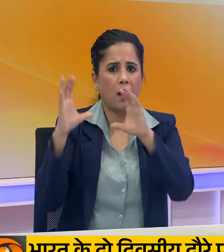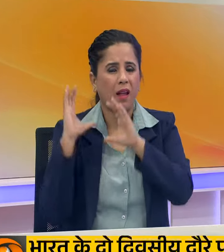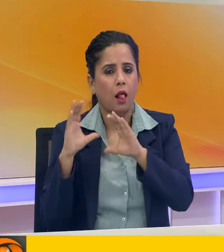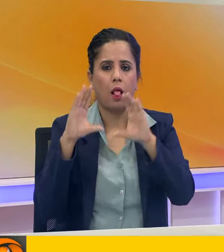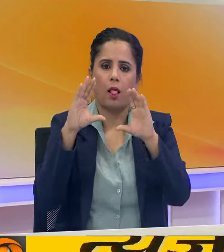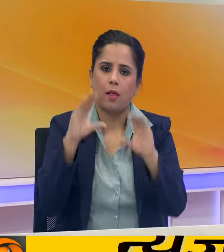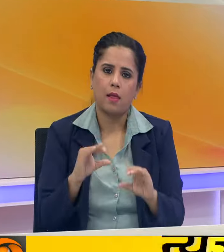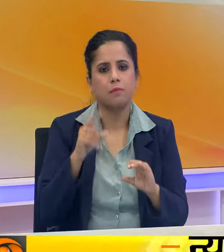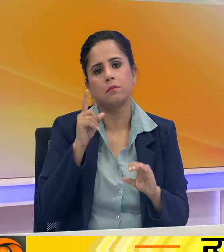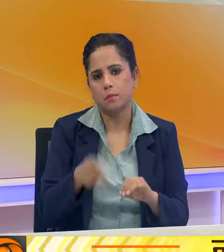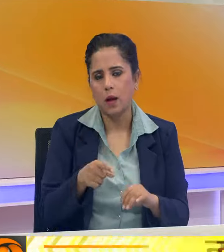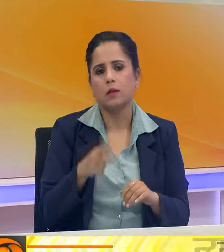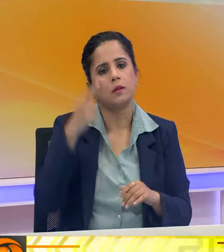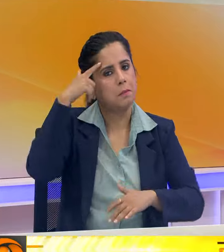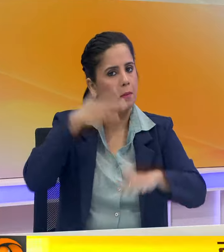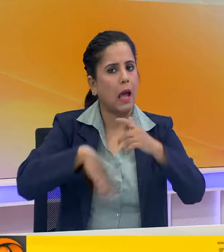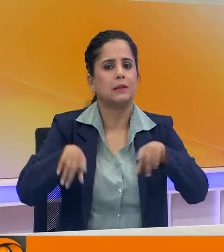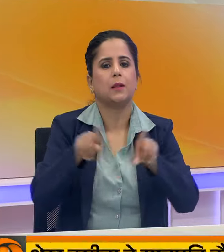कम